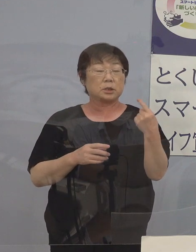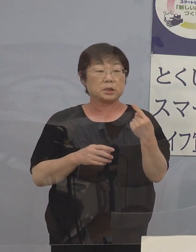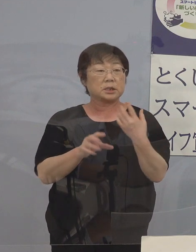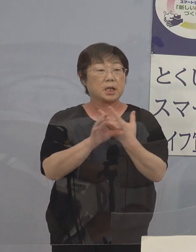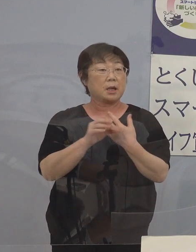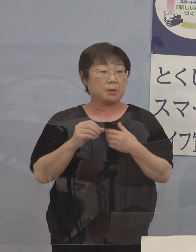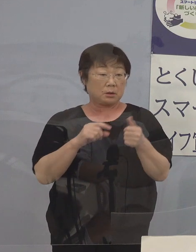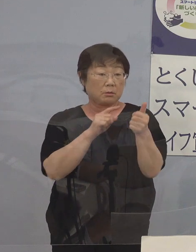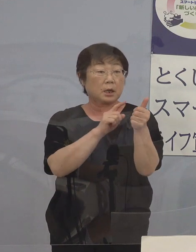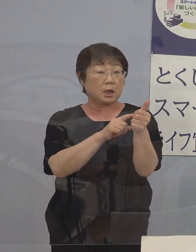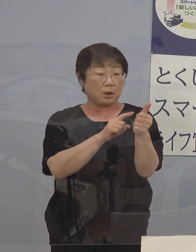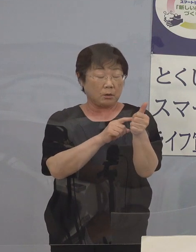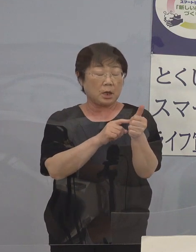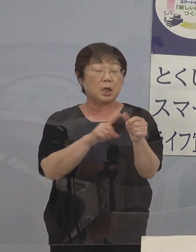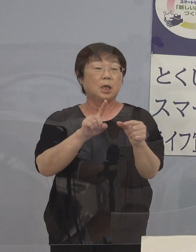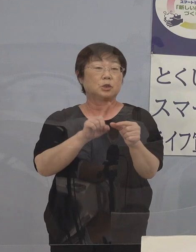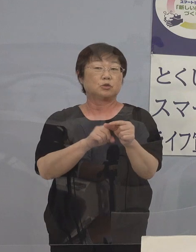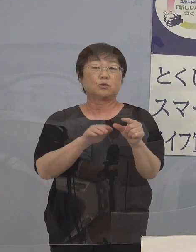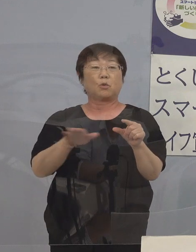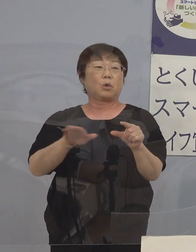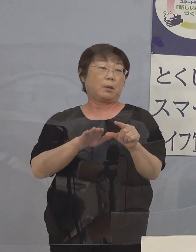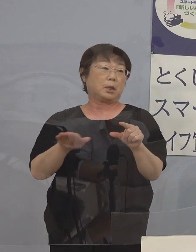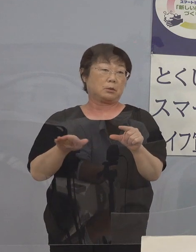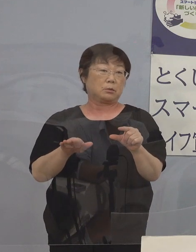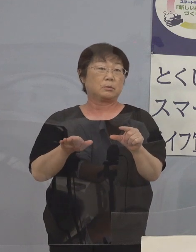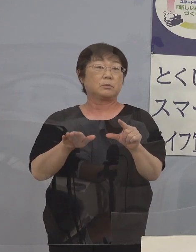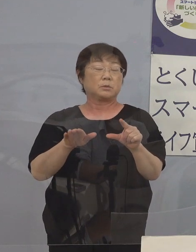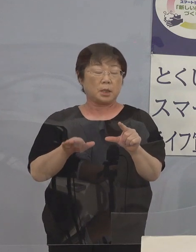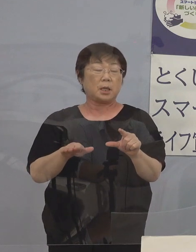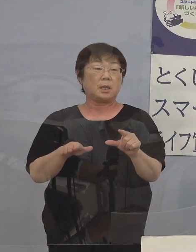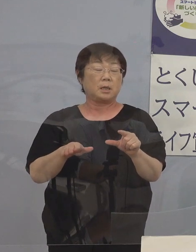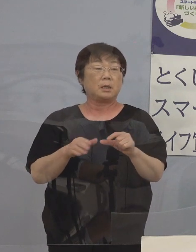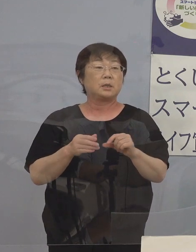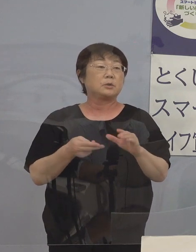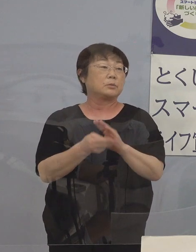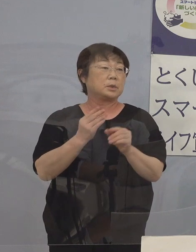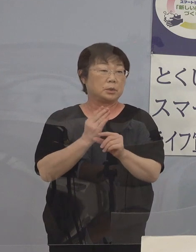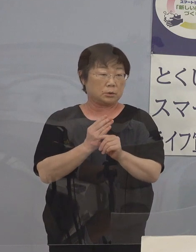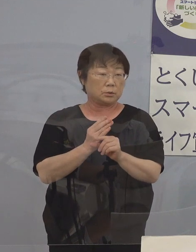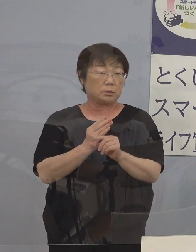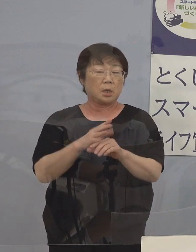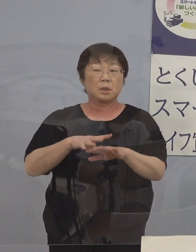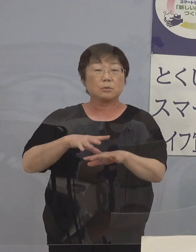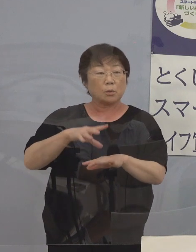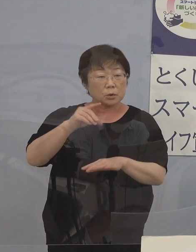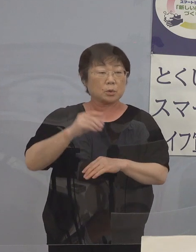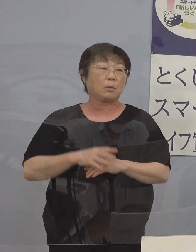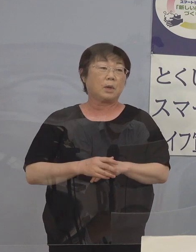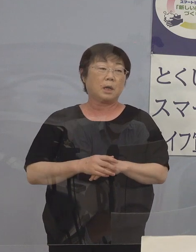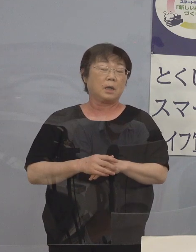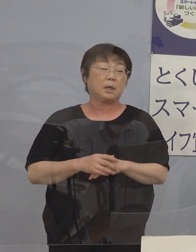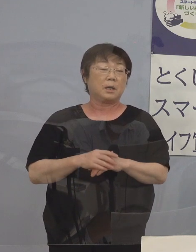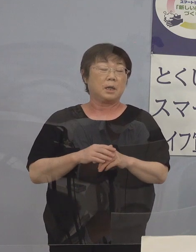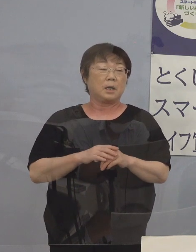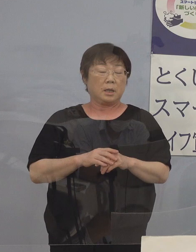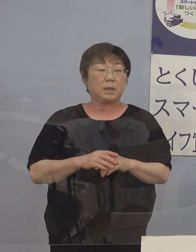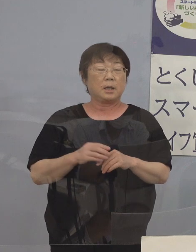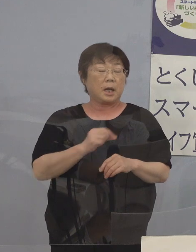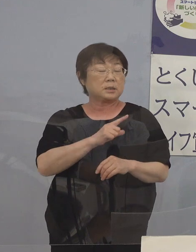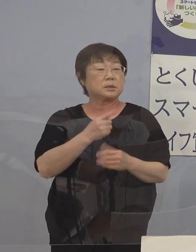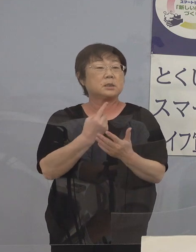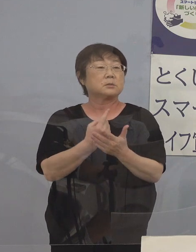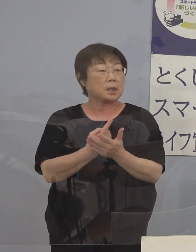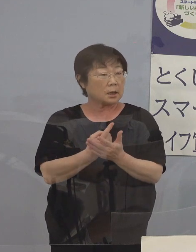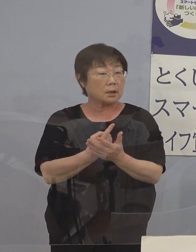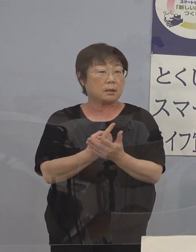の方、中等症となって今はおられますので、当初は確かにそうはなっていなかったんですけどね、発熱だ